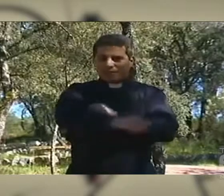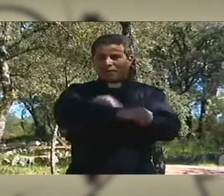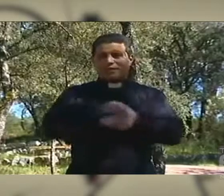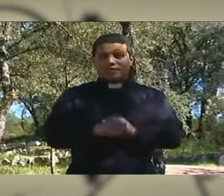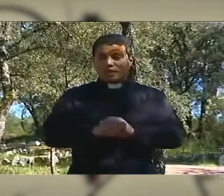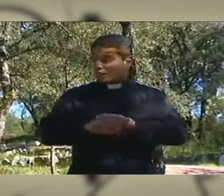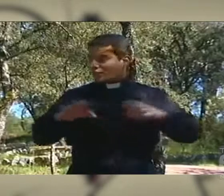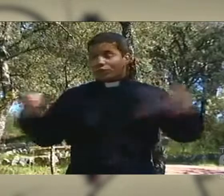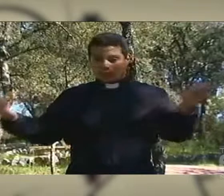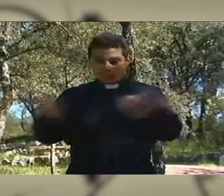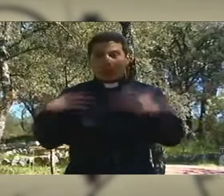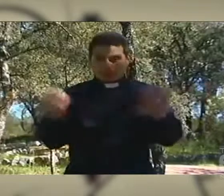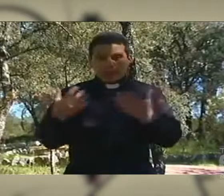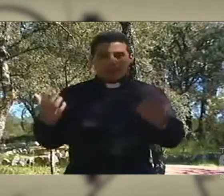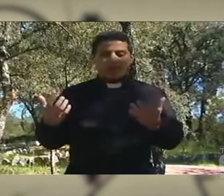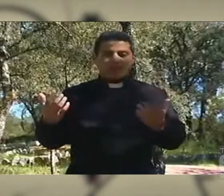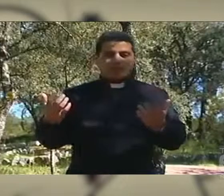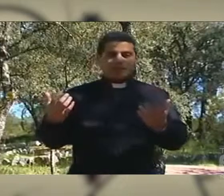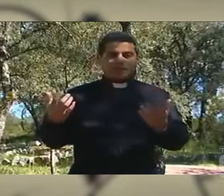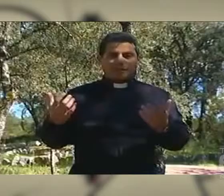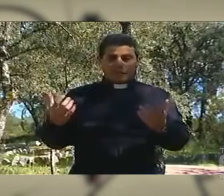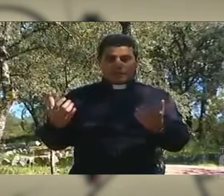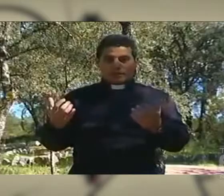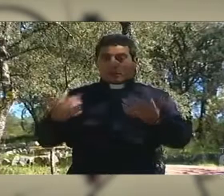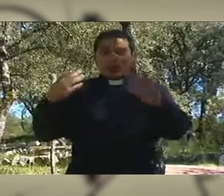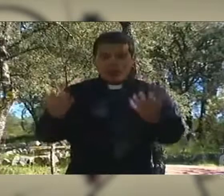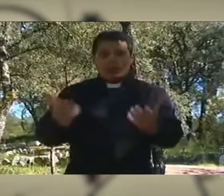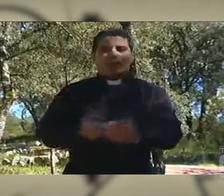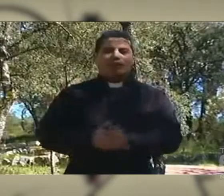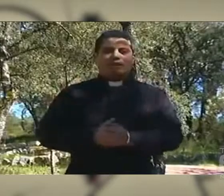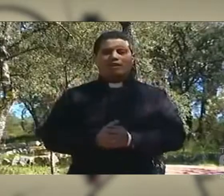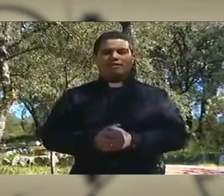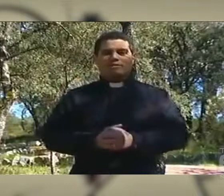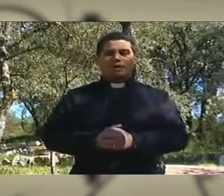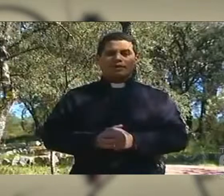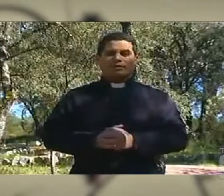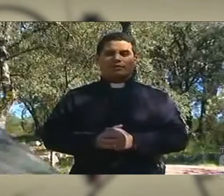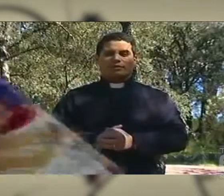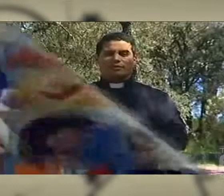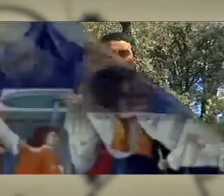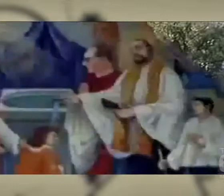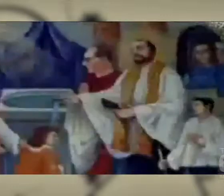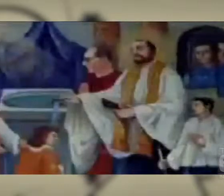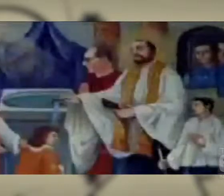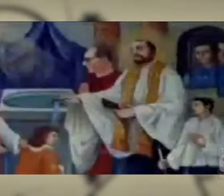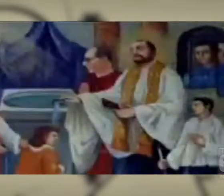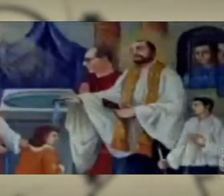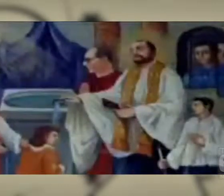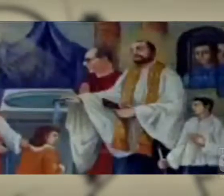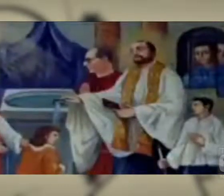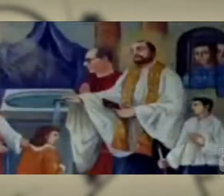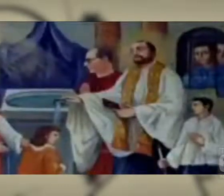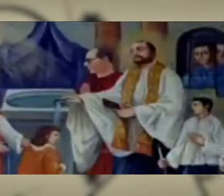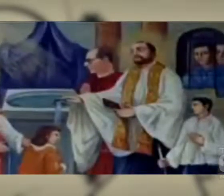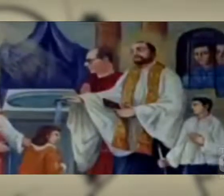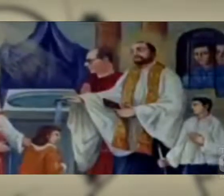um cargo eminente no Império Romano. Isso entre o século IV e